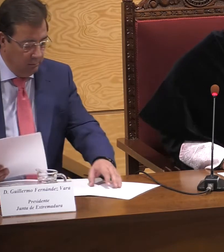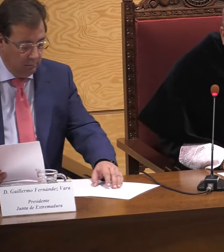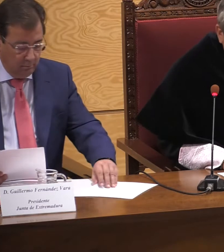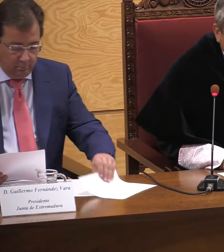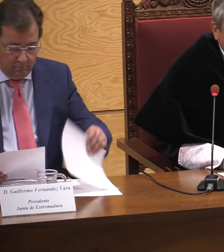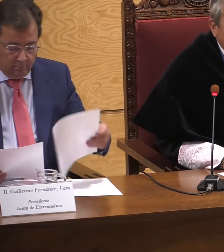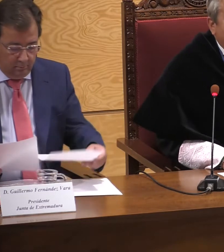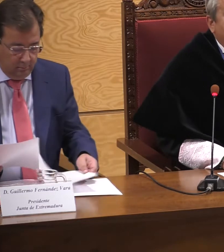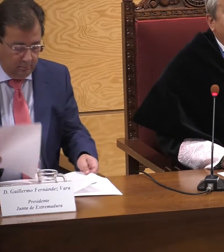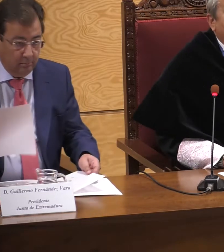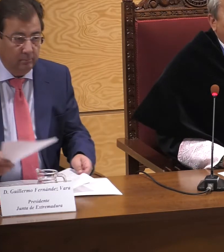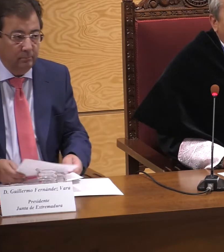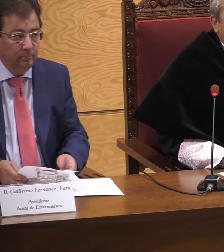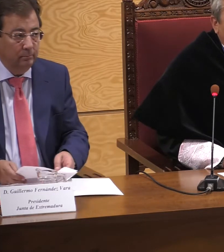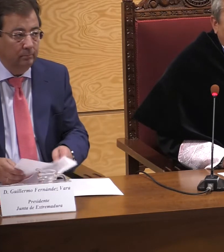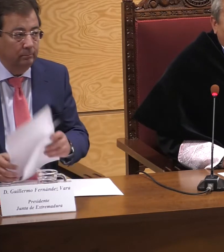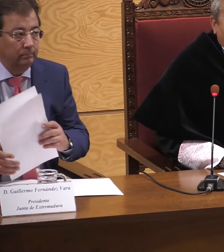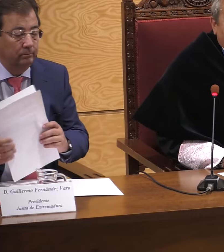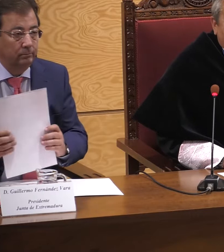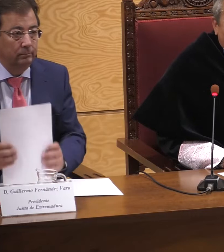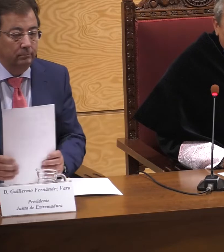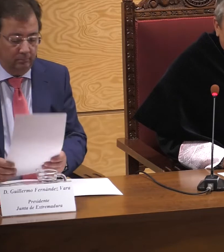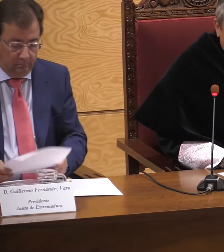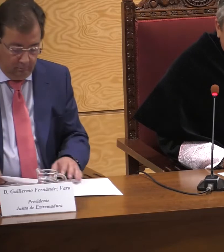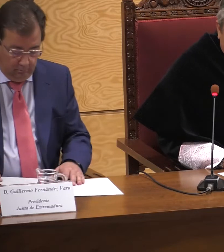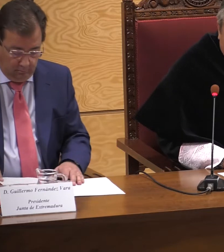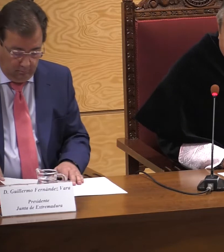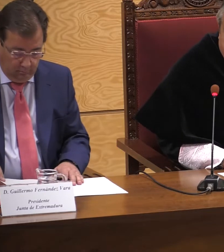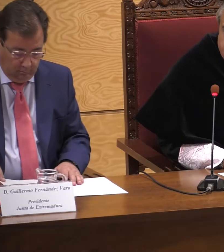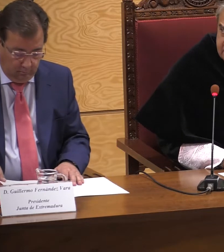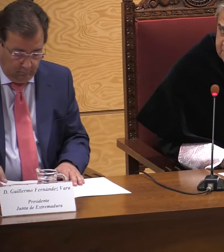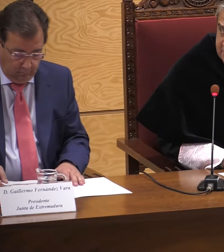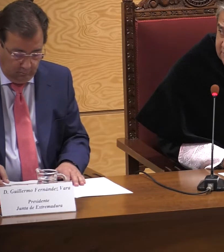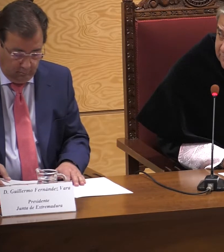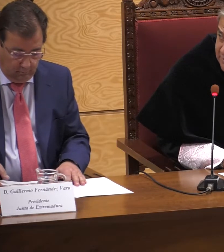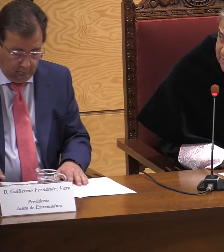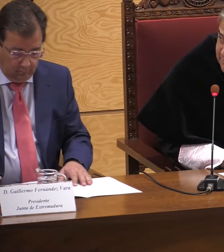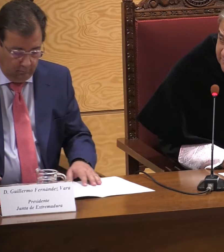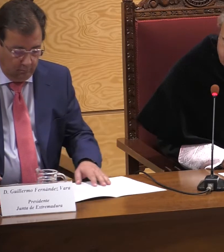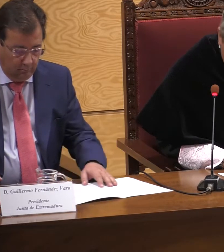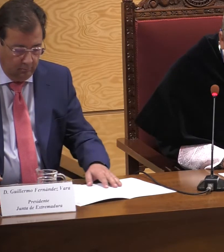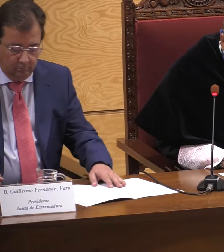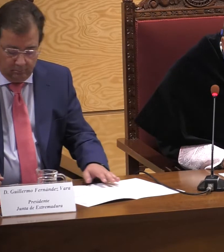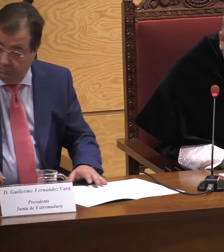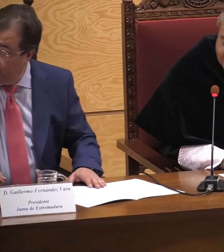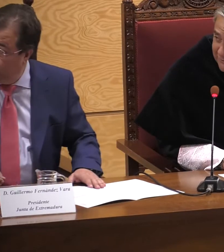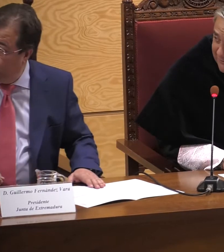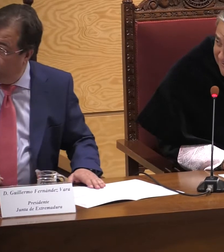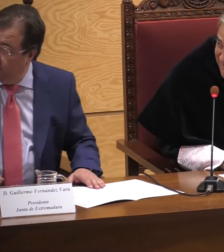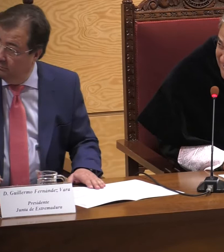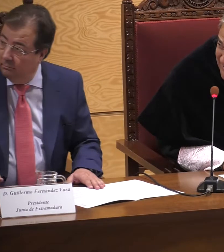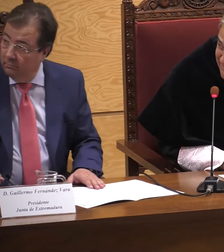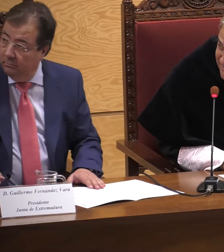Se abre la sesión. Toma la palabra el secretario general de la Universidad de Extremadura,